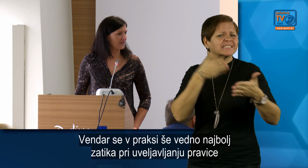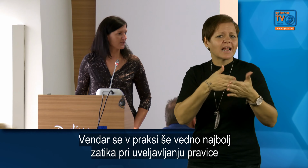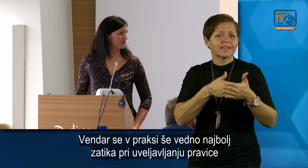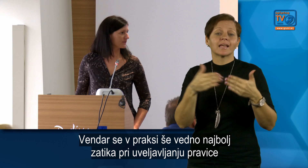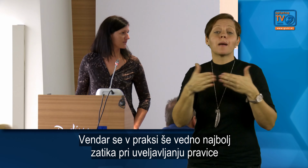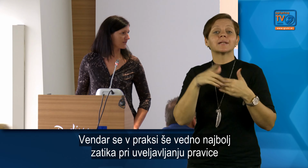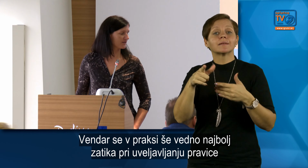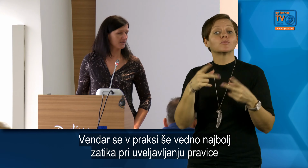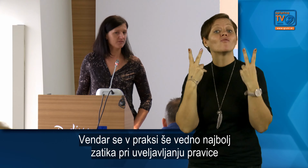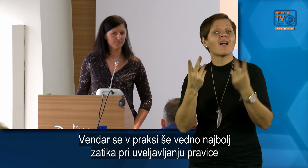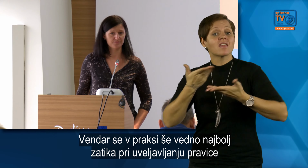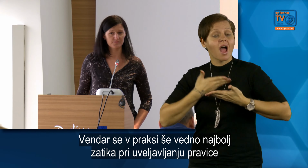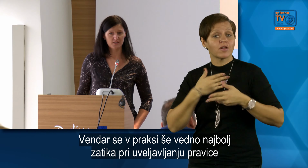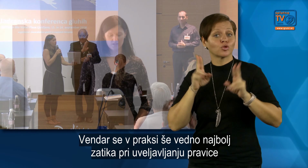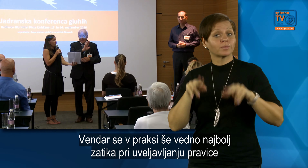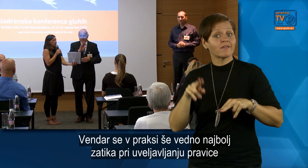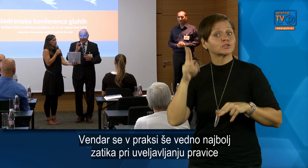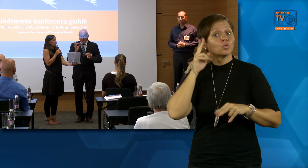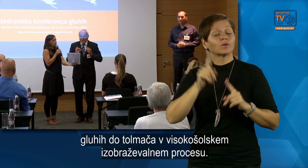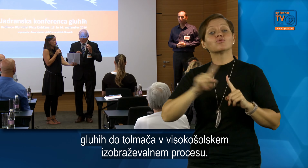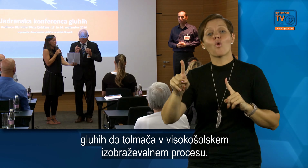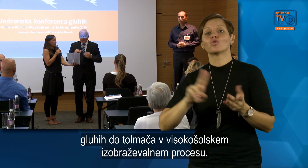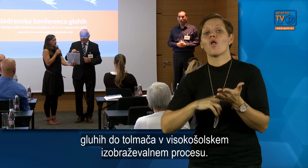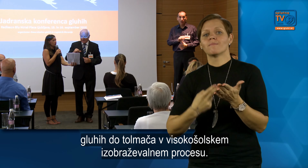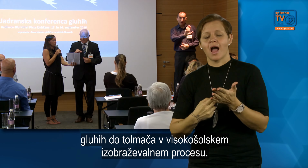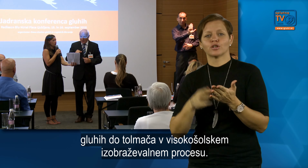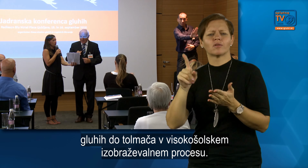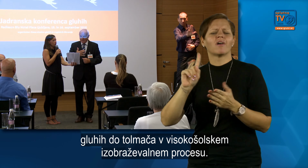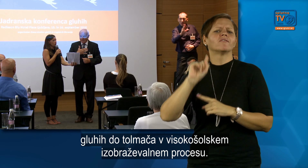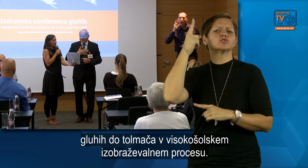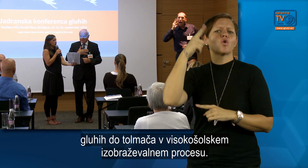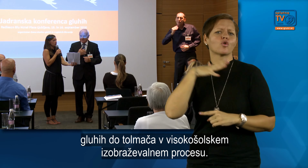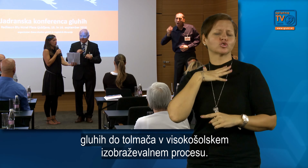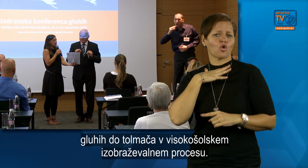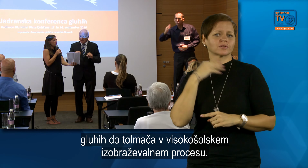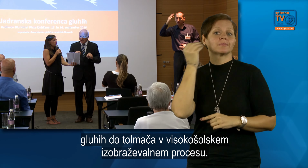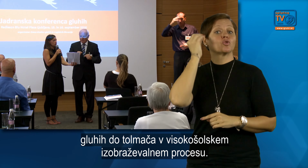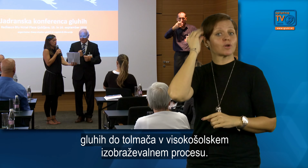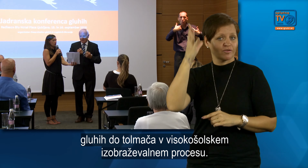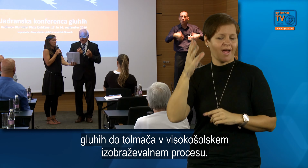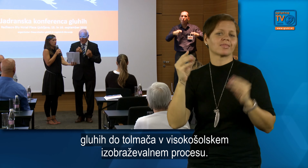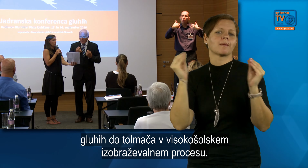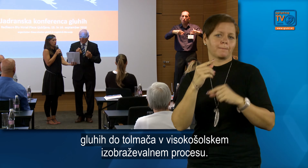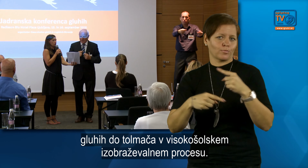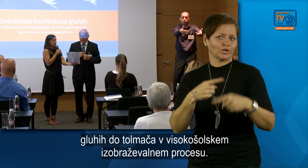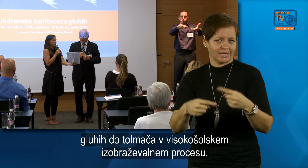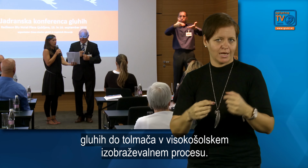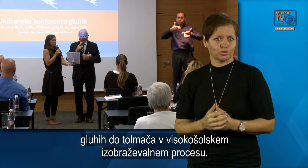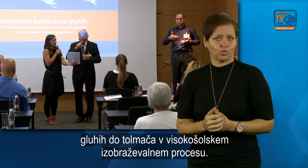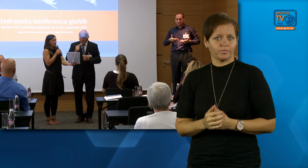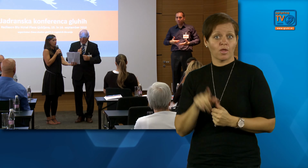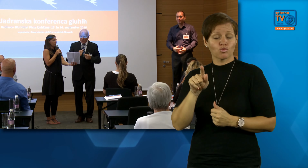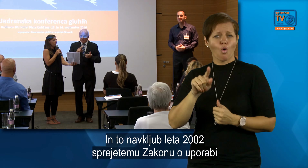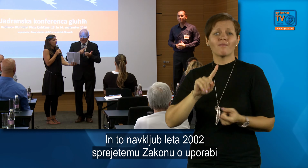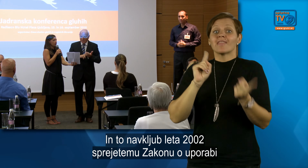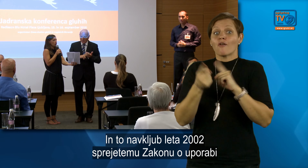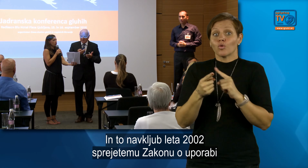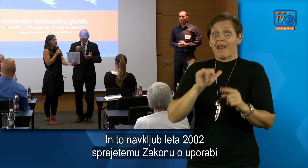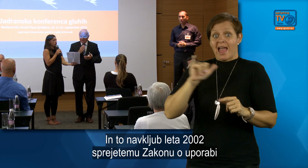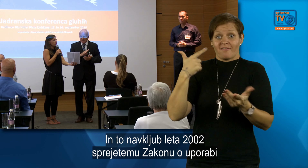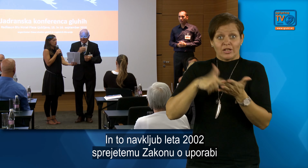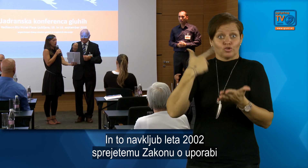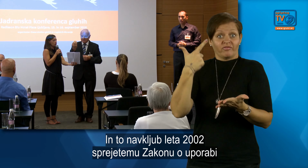vedno najbolj zatika pri uveljavljanju pravice gluhih do tolmača v visokošolskem izobraževalnem procesu. In to